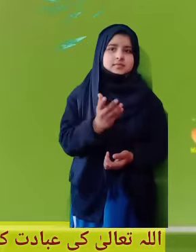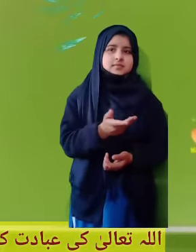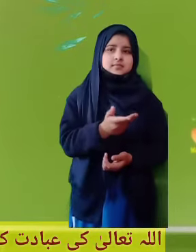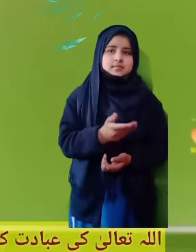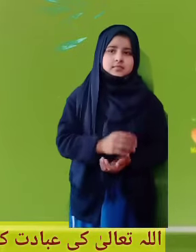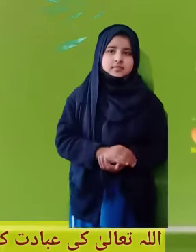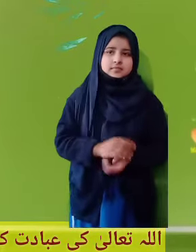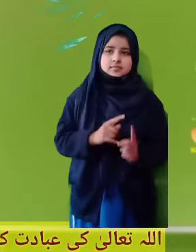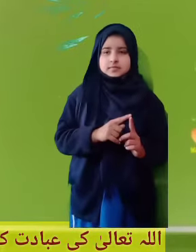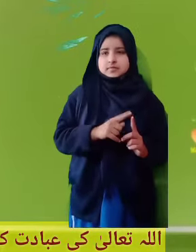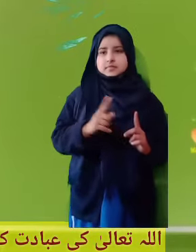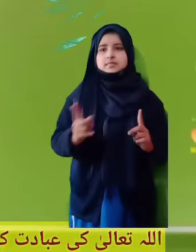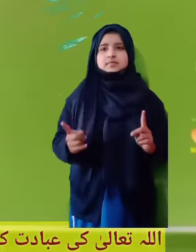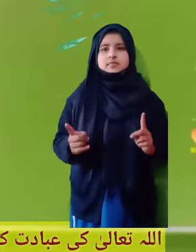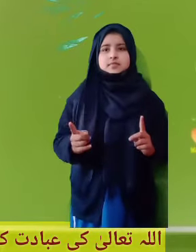इबादत करने से